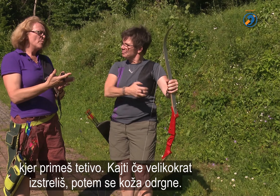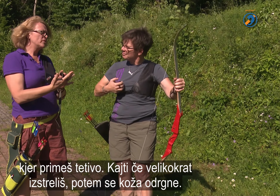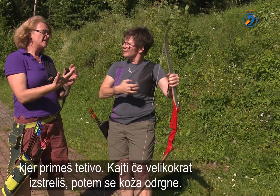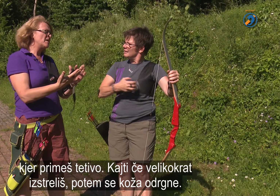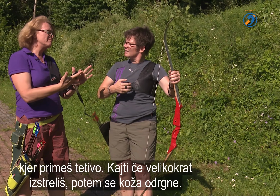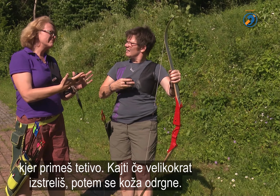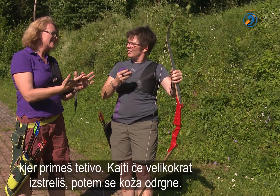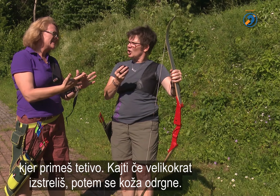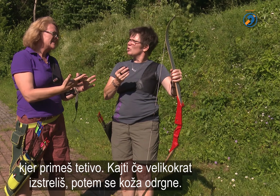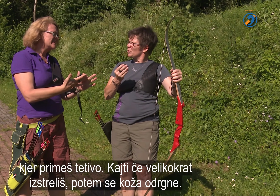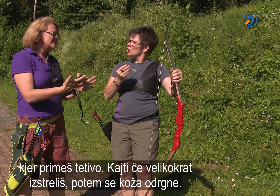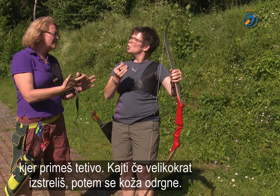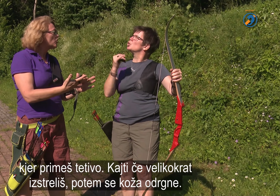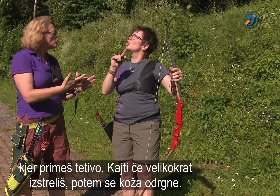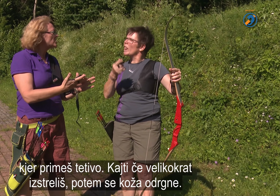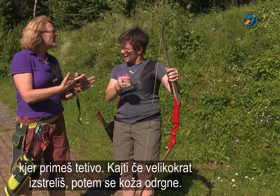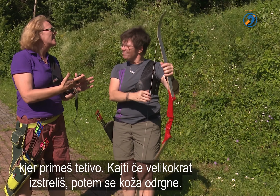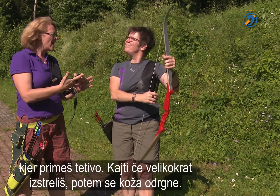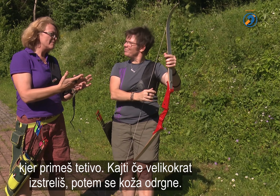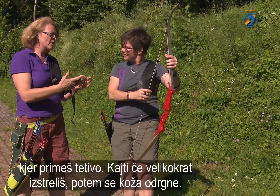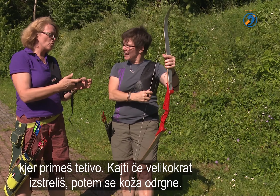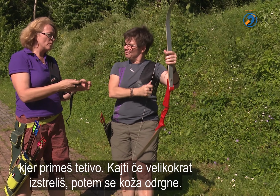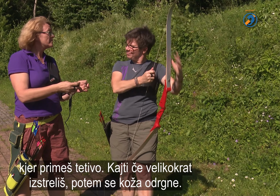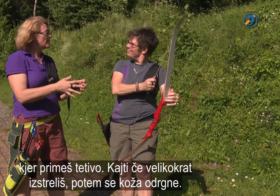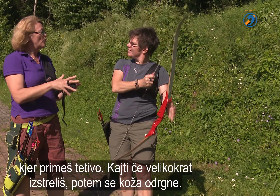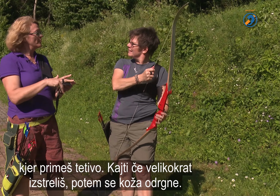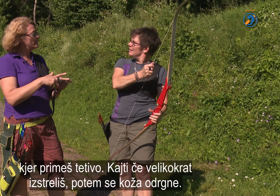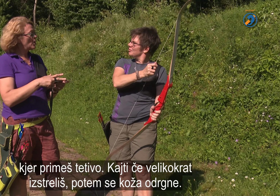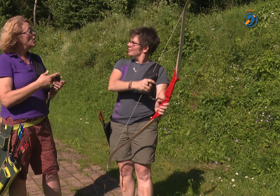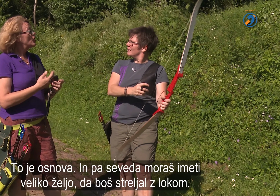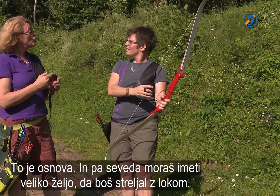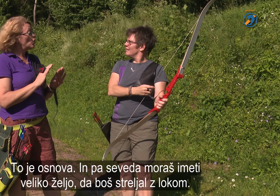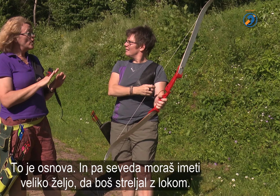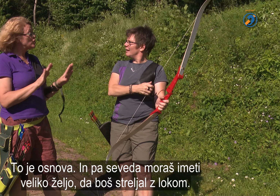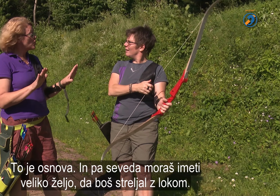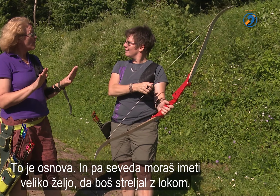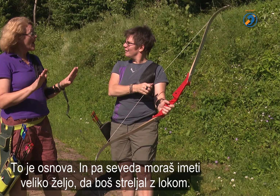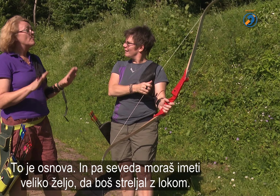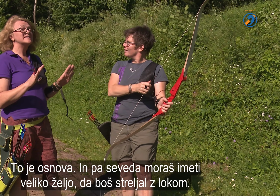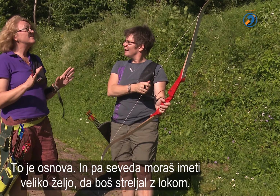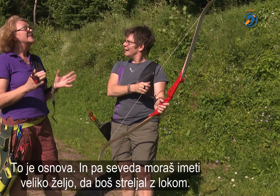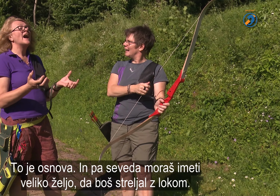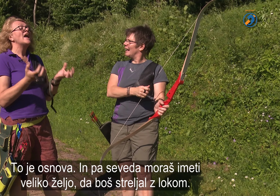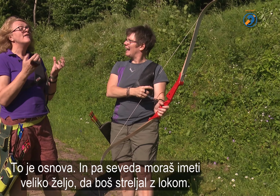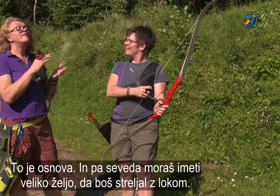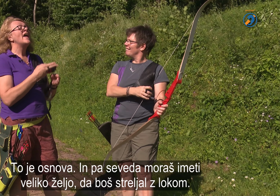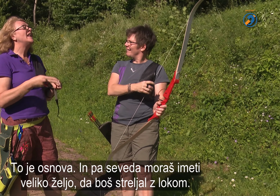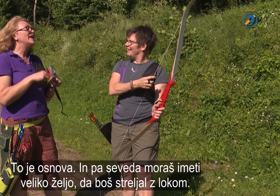strelov, potem koža, ja, tako, tako. To je osnova. Pa